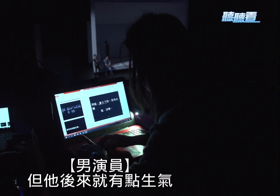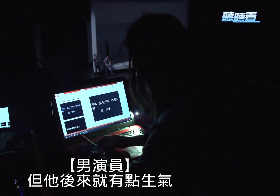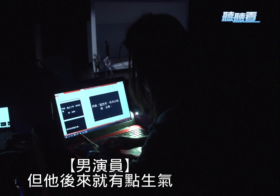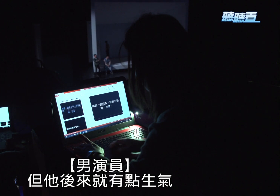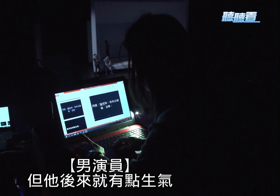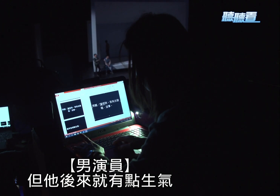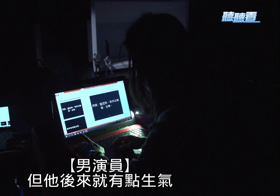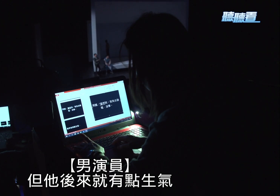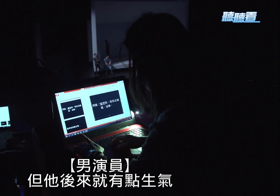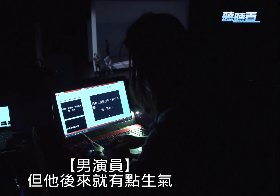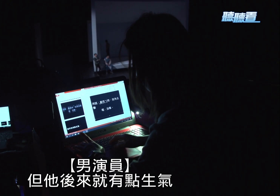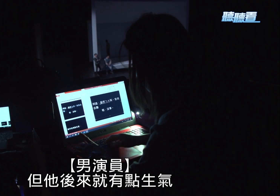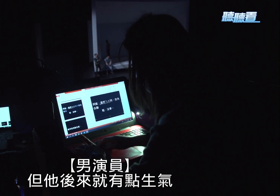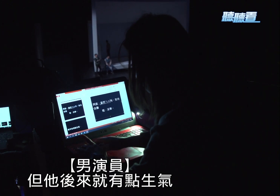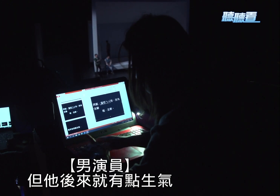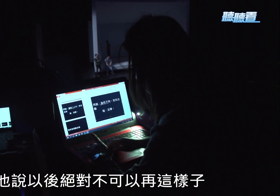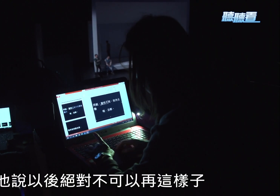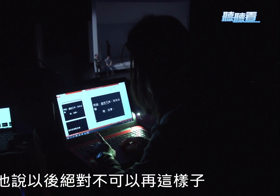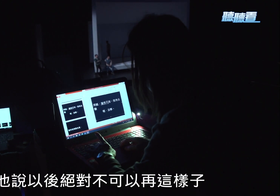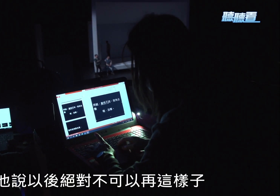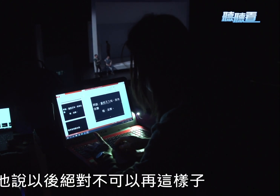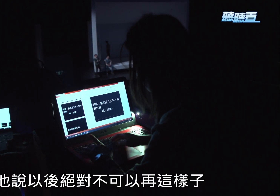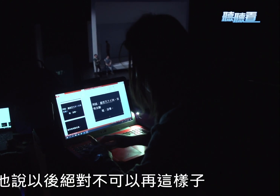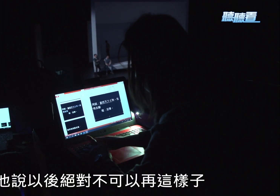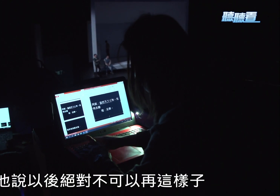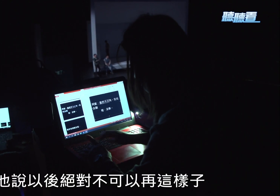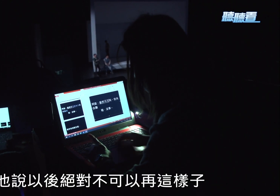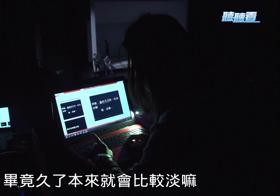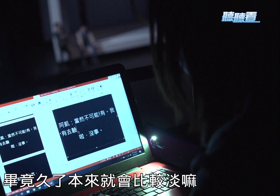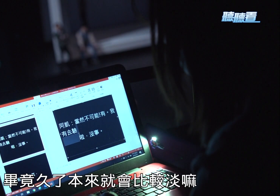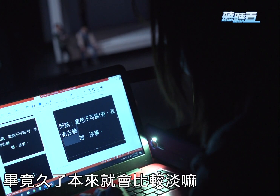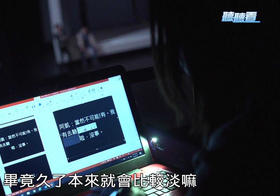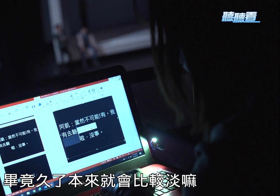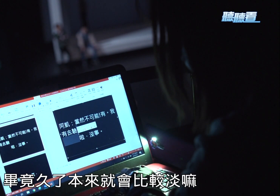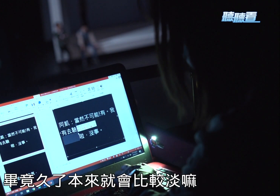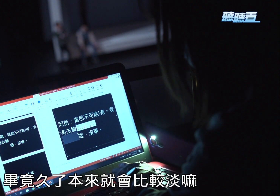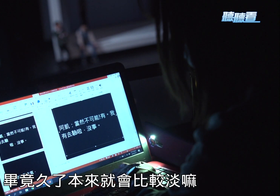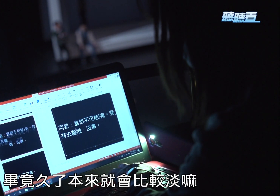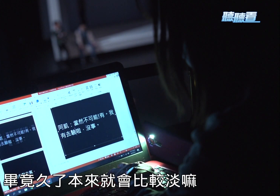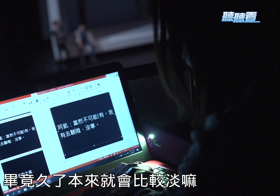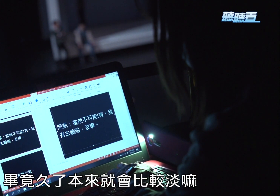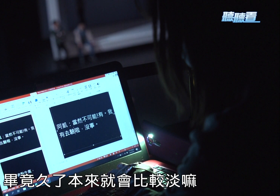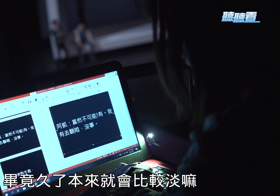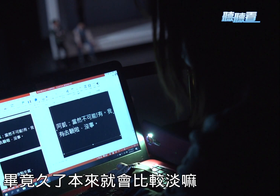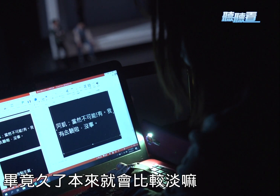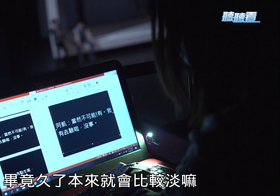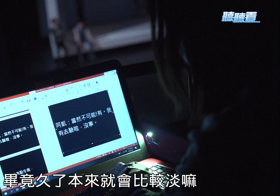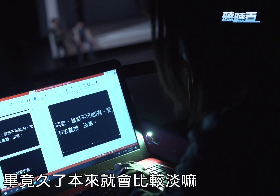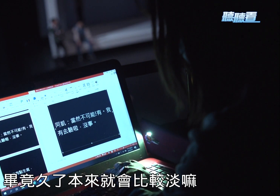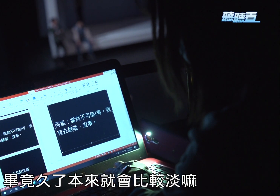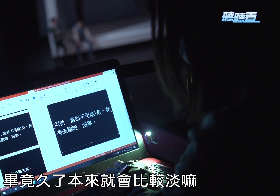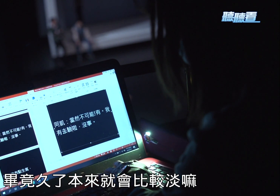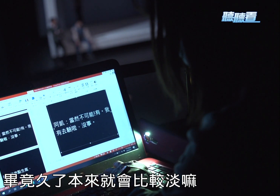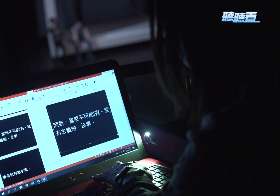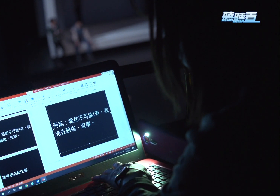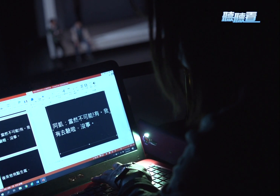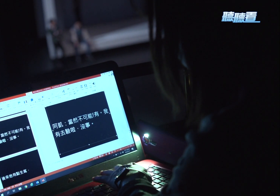后来就有点生气，他说以后绝对不可以再这样子。 脾气久了本来就会比较淡啊。